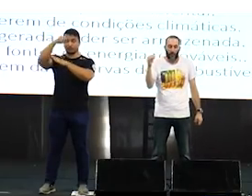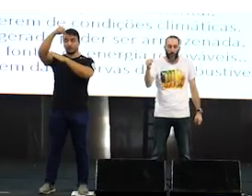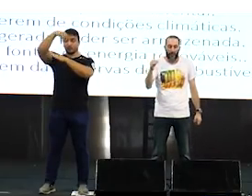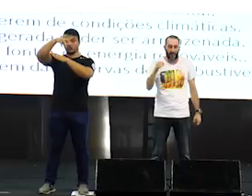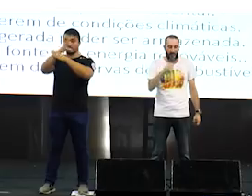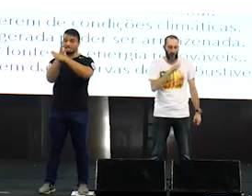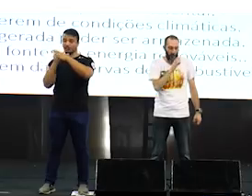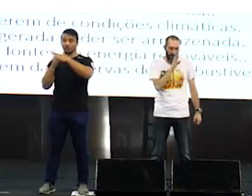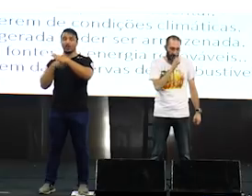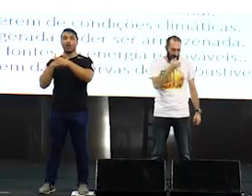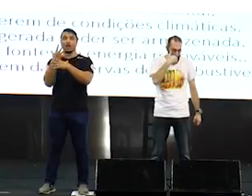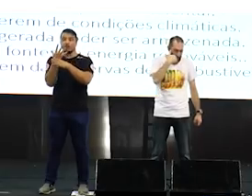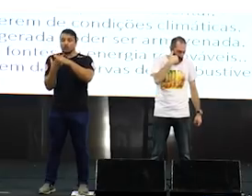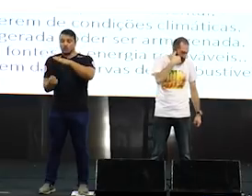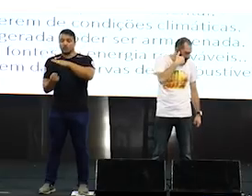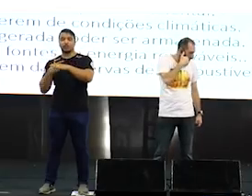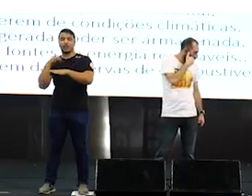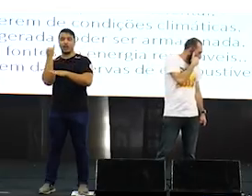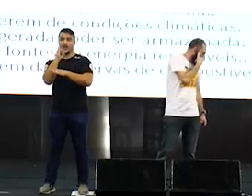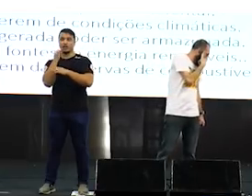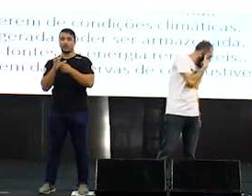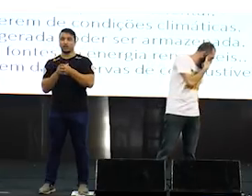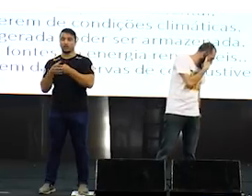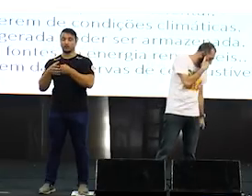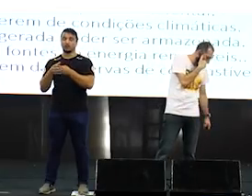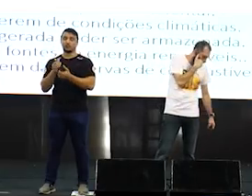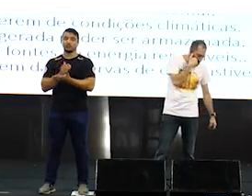fotovoltaicas que produzem tensões elétricas.